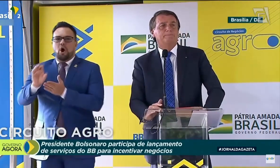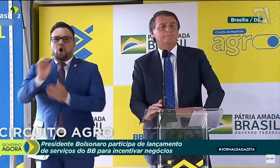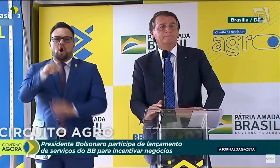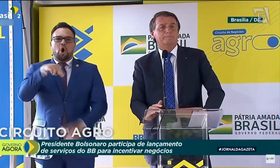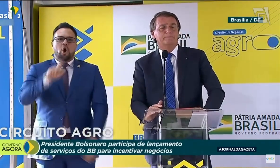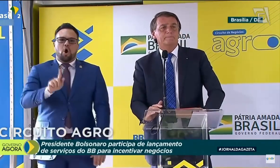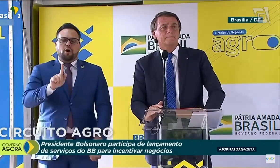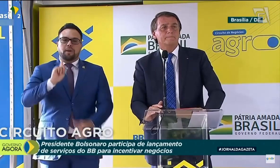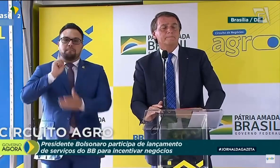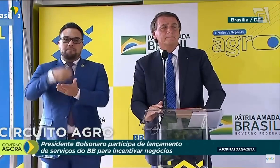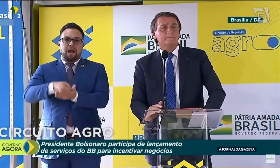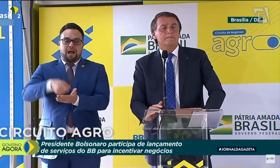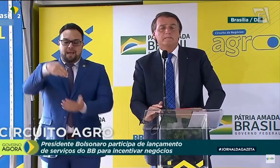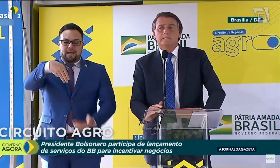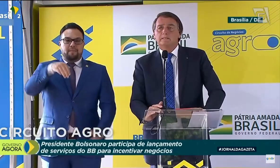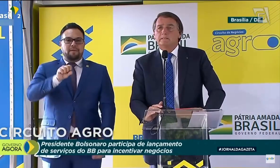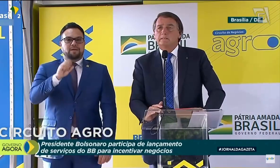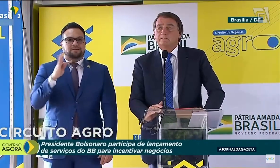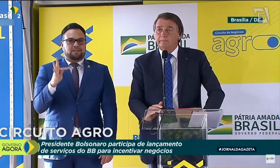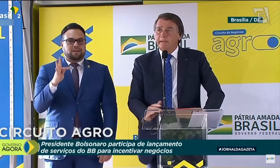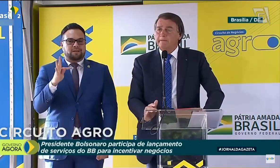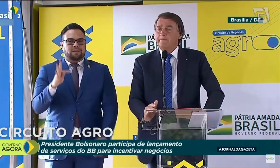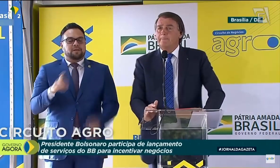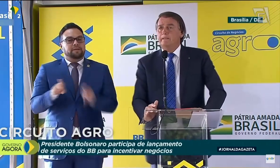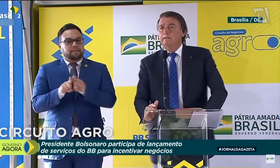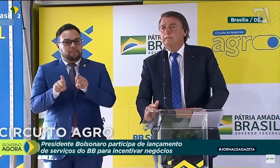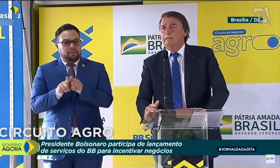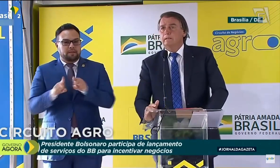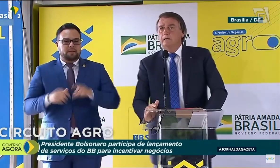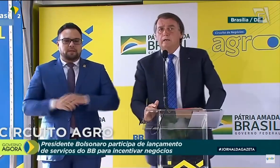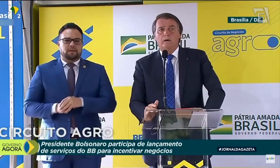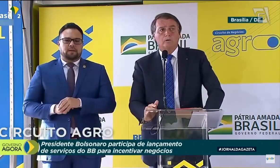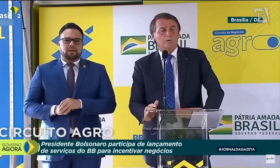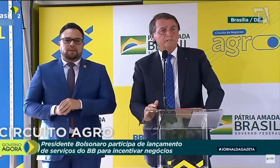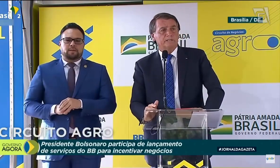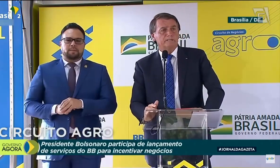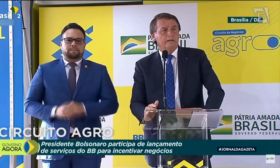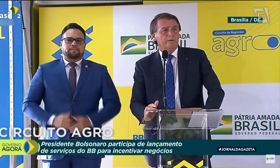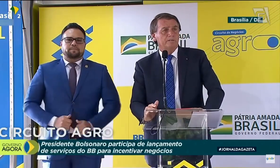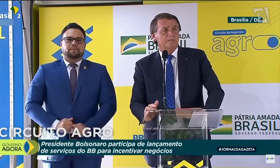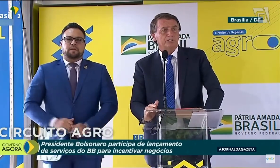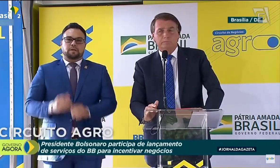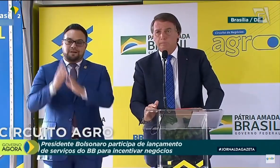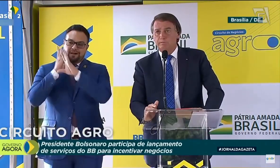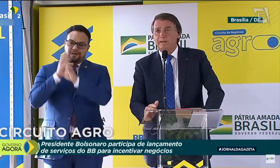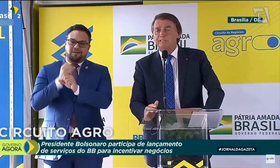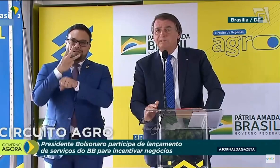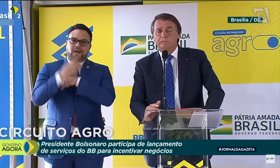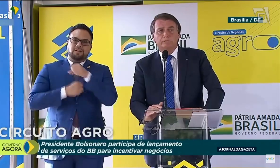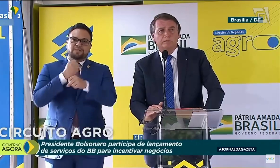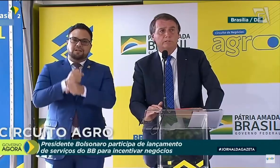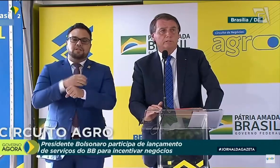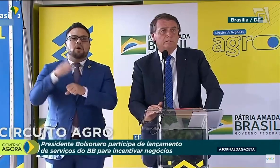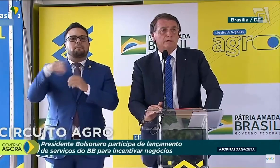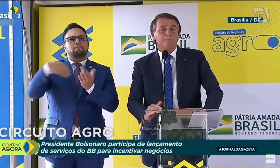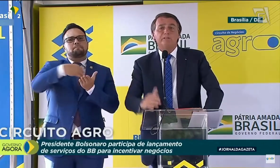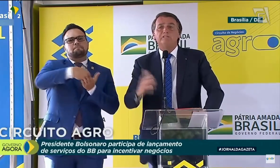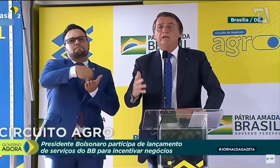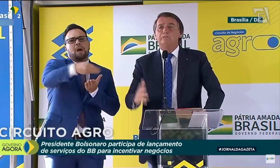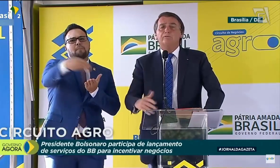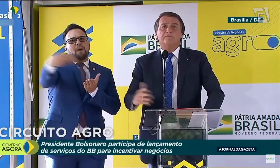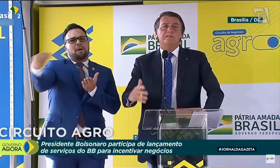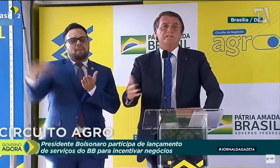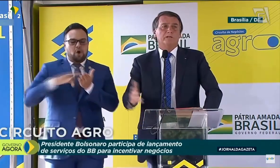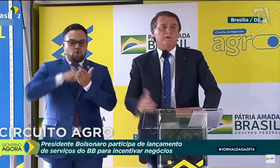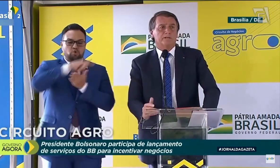financiavam o MST e também e ao longo de três anos distribuímos mais títulos